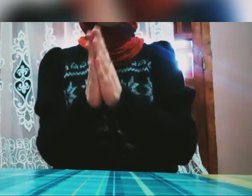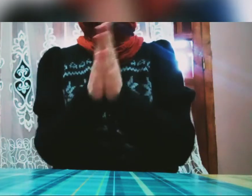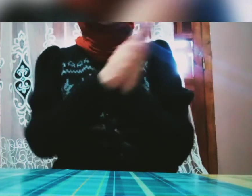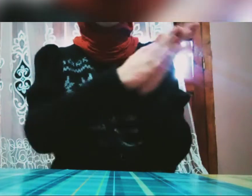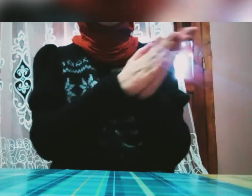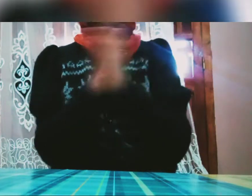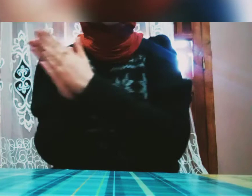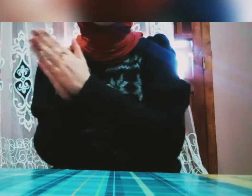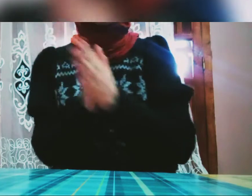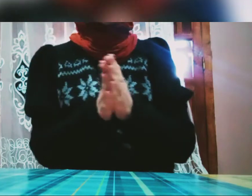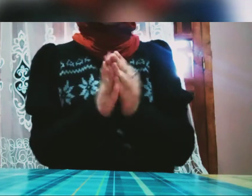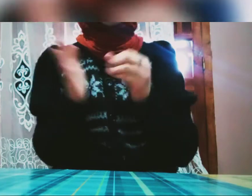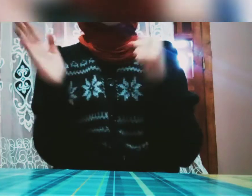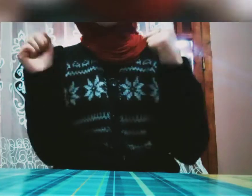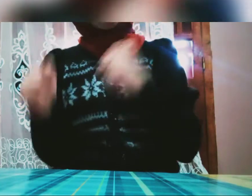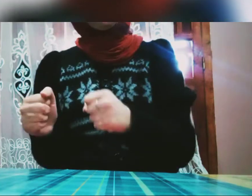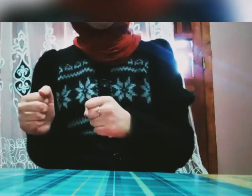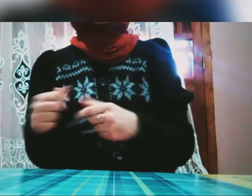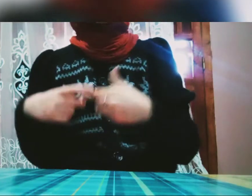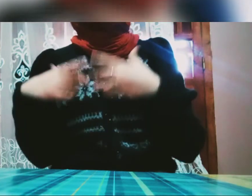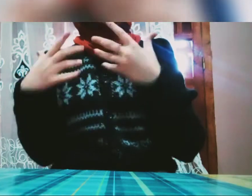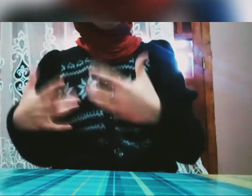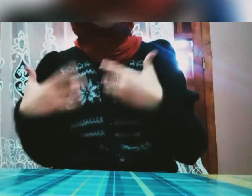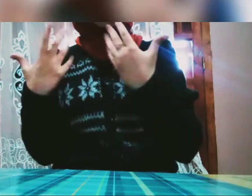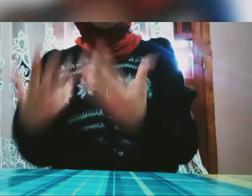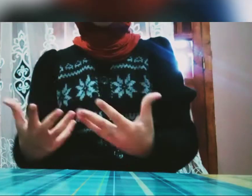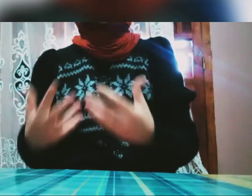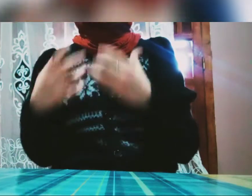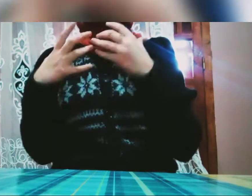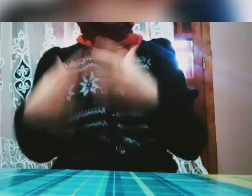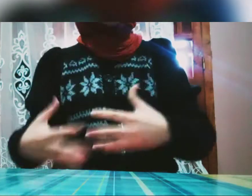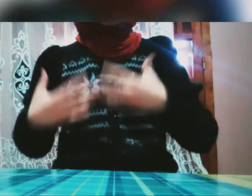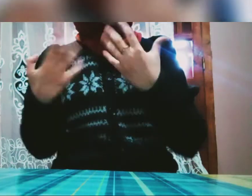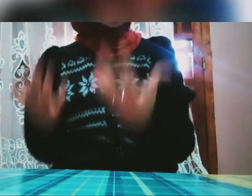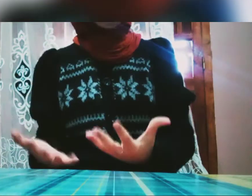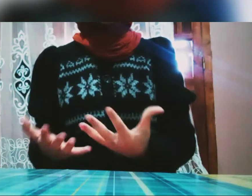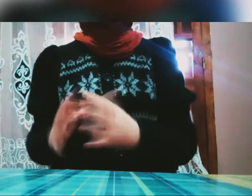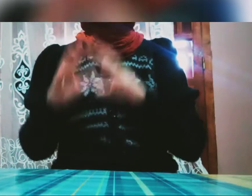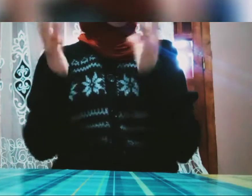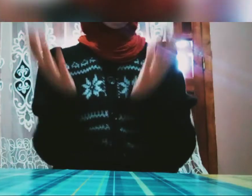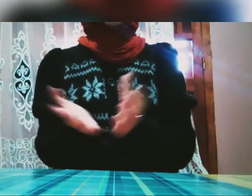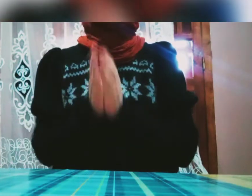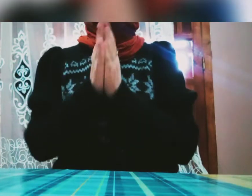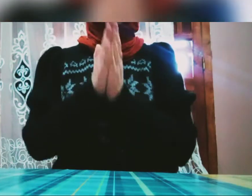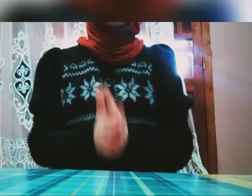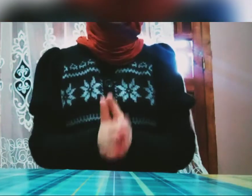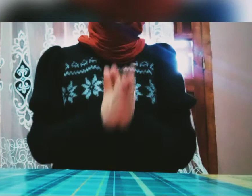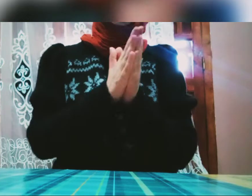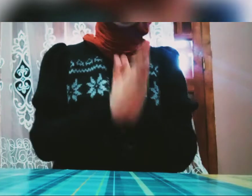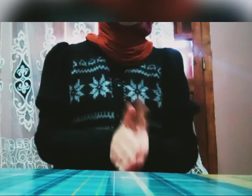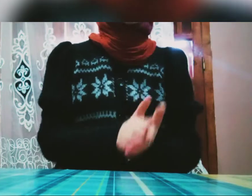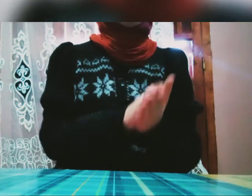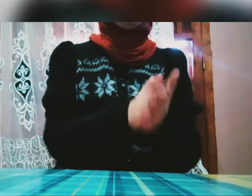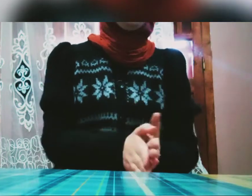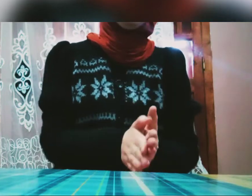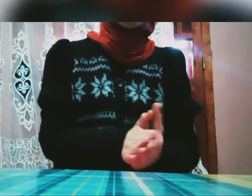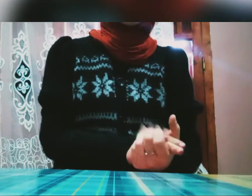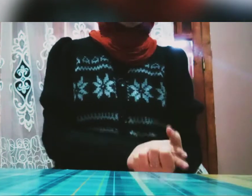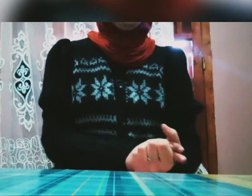كيف يصير باه يوصل الهدف تاعو ولا باه ينجح في حياته بشكل عام، لازم يعني انكم تبارطاجيو هاد لا فيديو